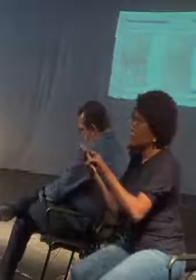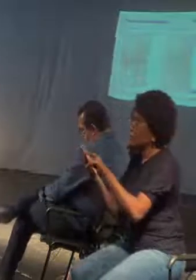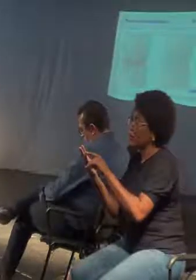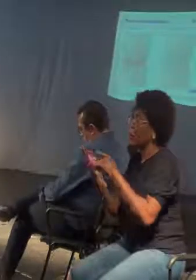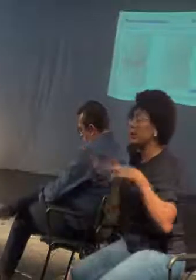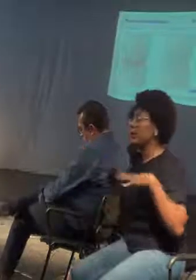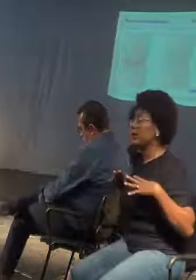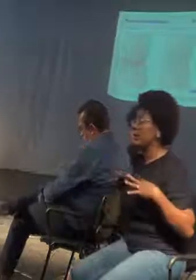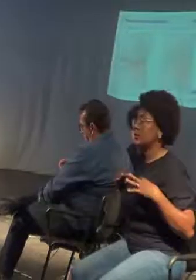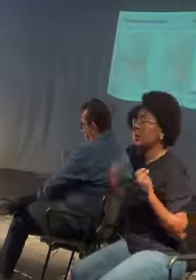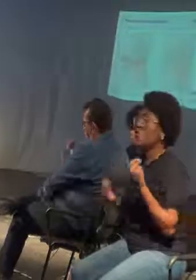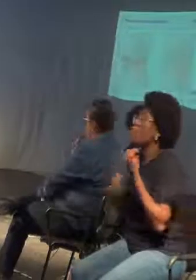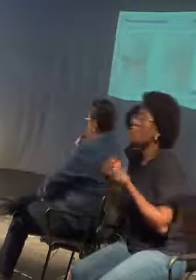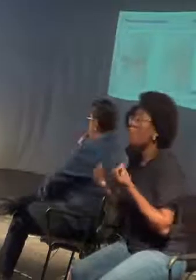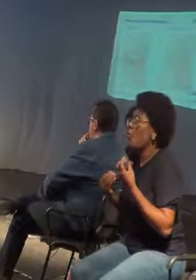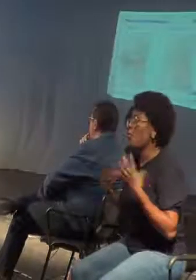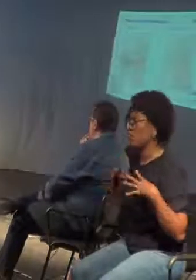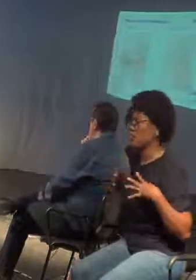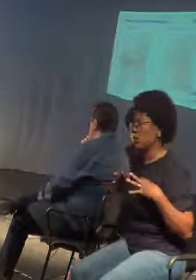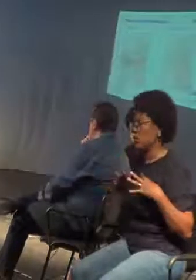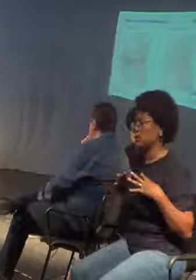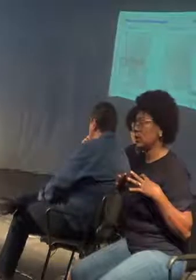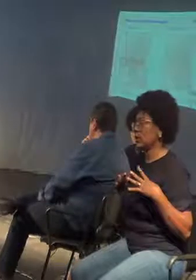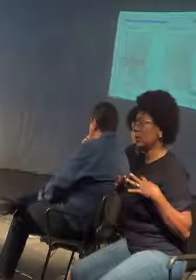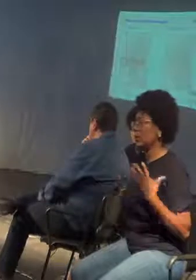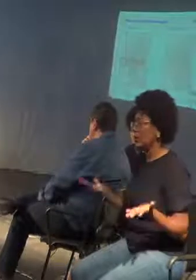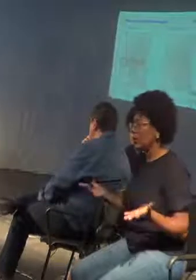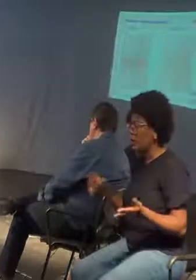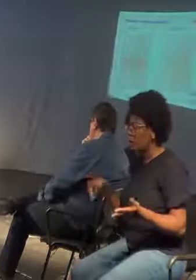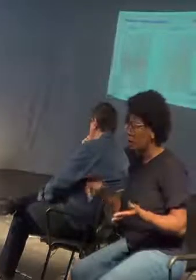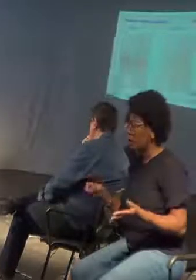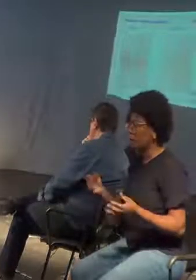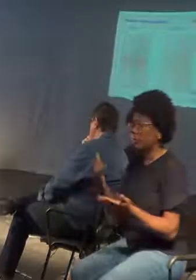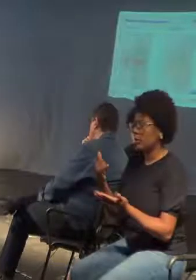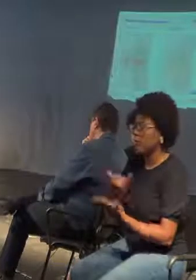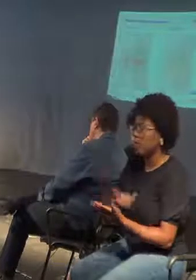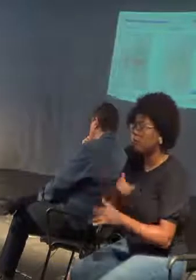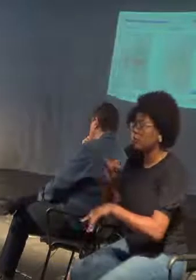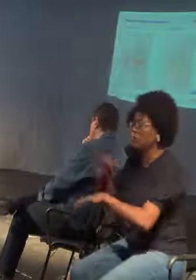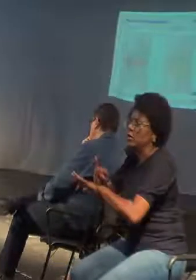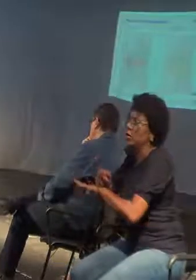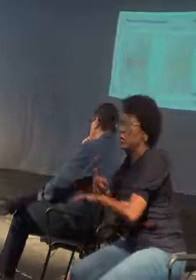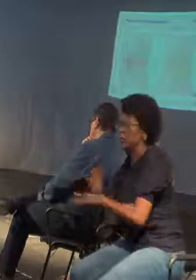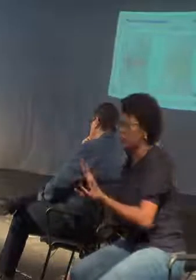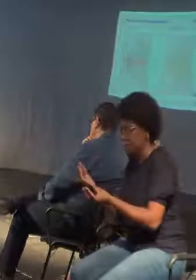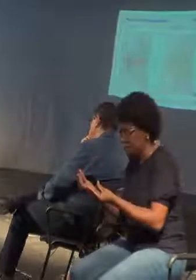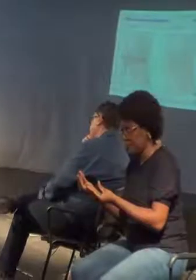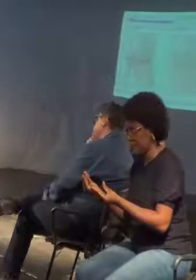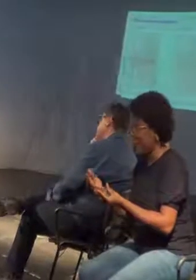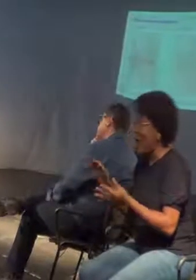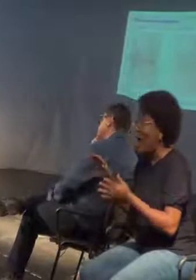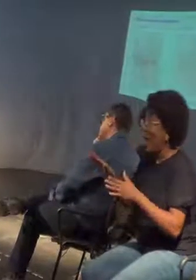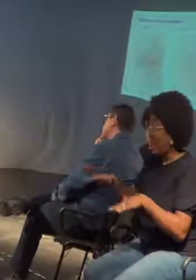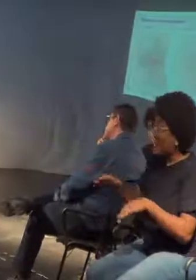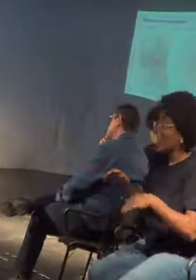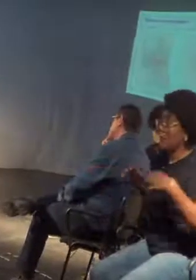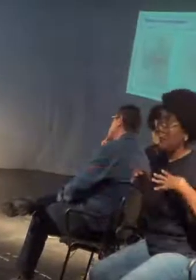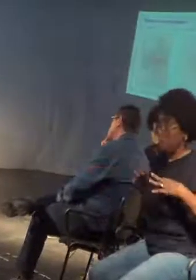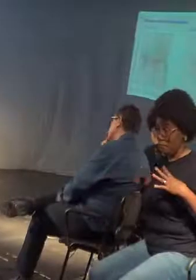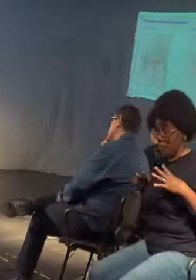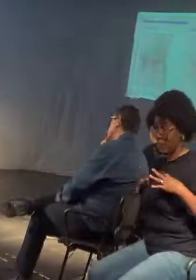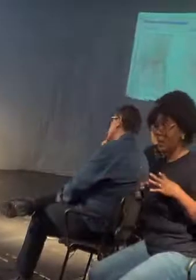nesse caso do lazer, Ilhéus passa a ser o epicentro da... Apesar de estar na ponta, a leste, mas